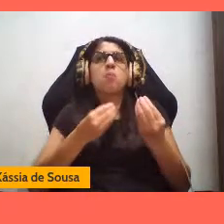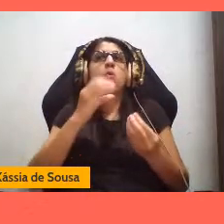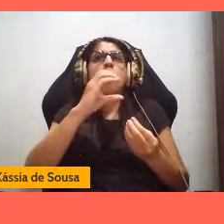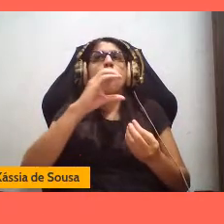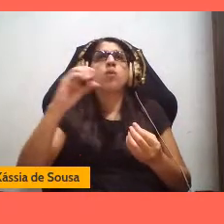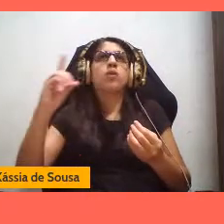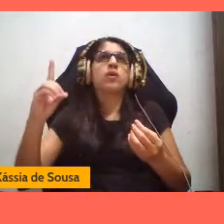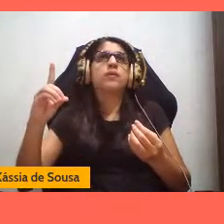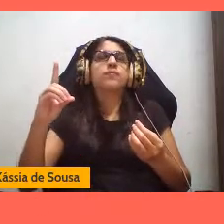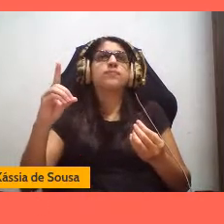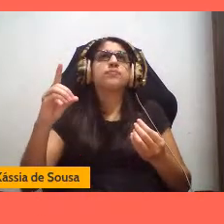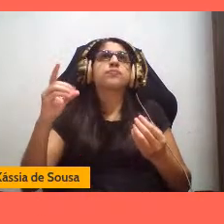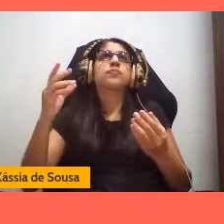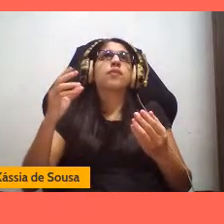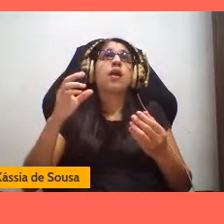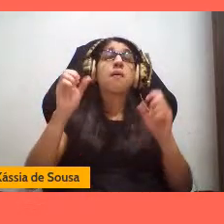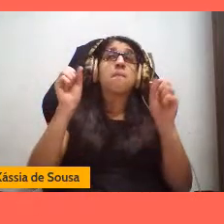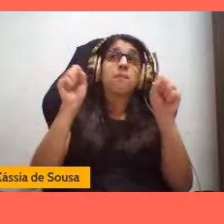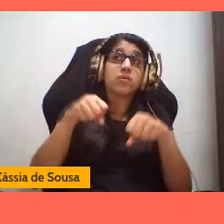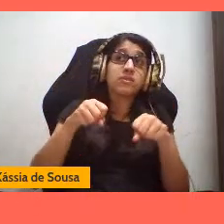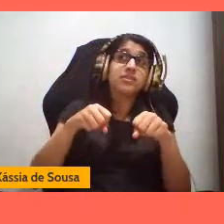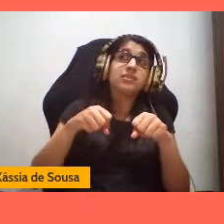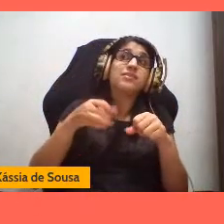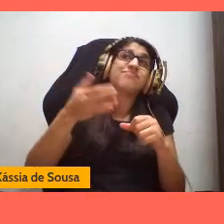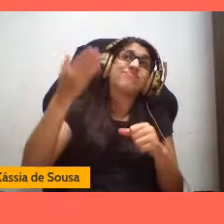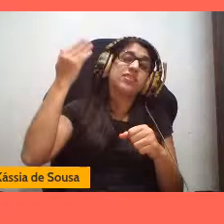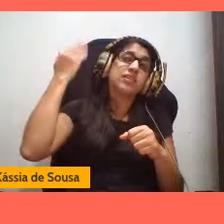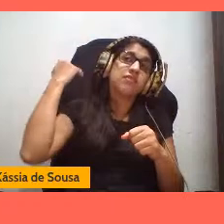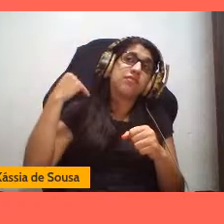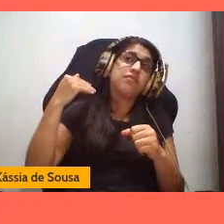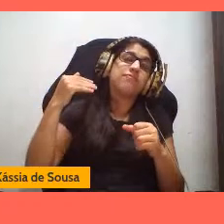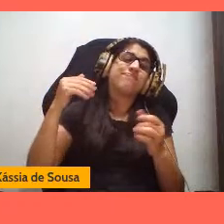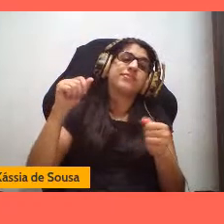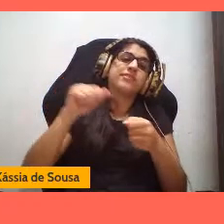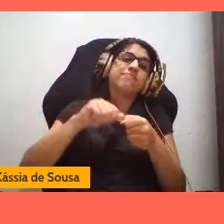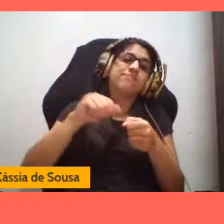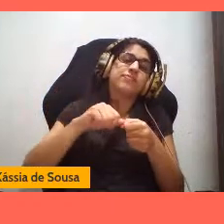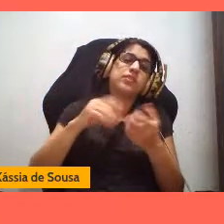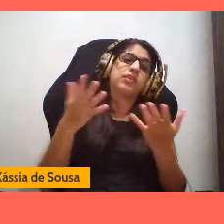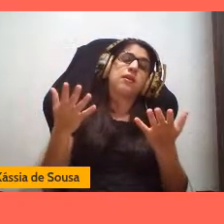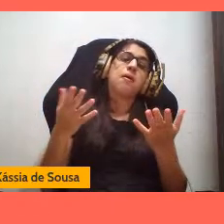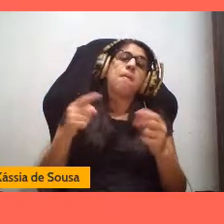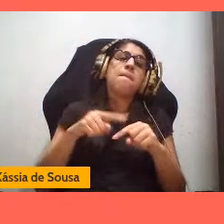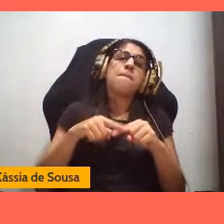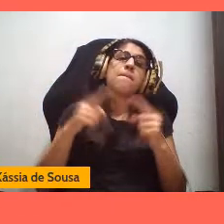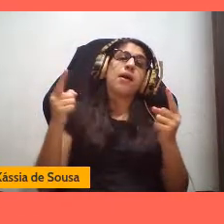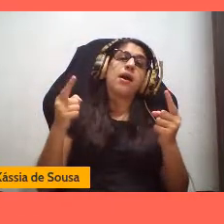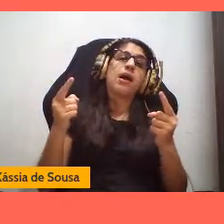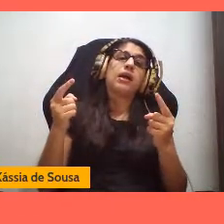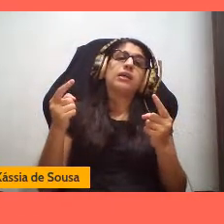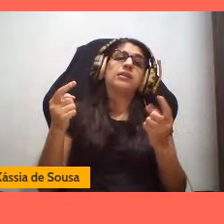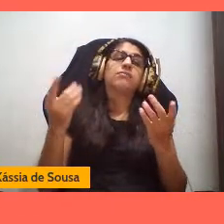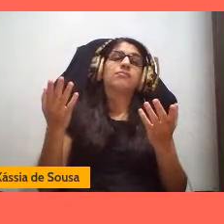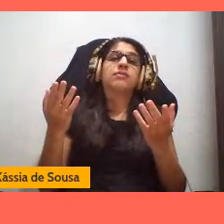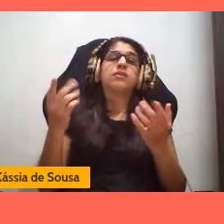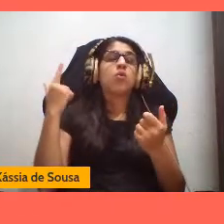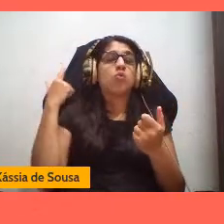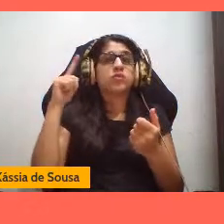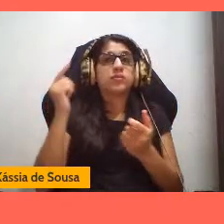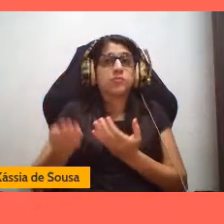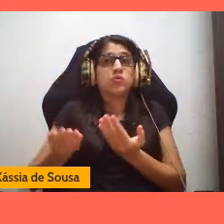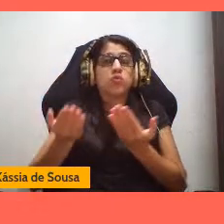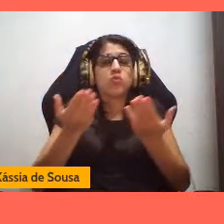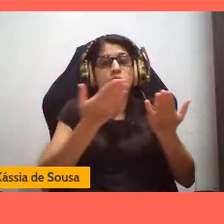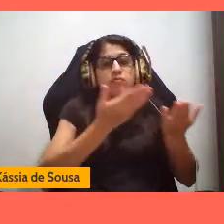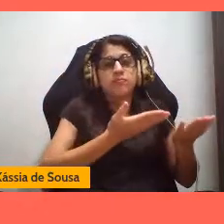gente poderia ter feito isso e, por um acaso, não os convidamos, porque estávamos coordenando